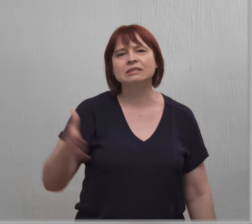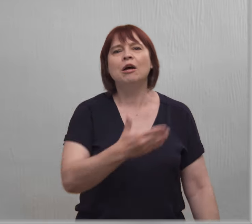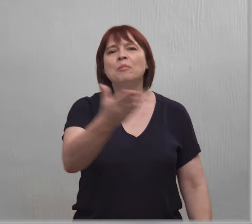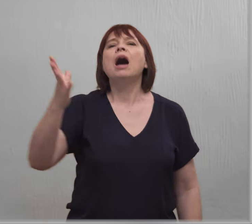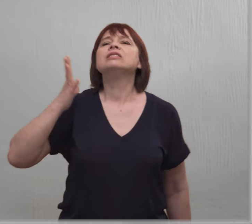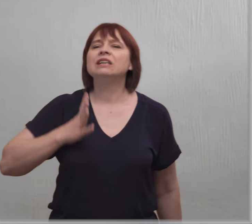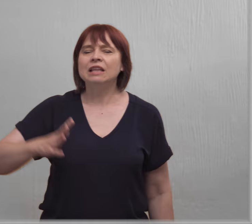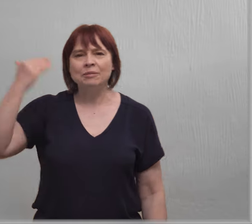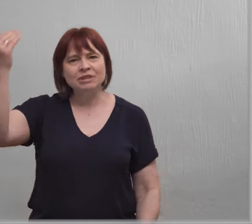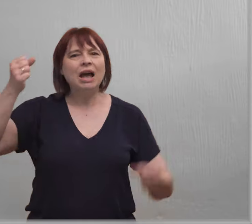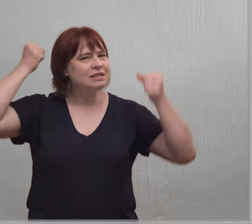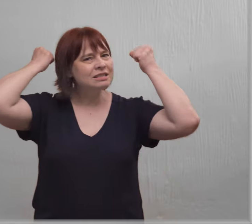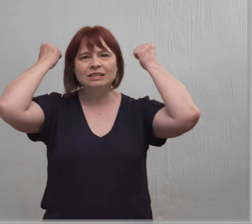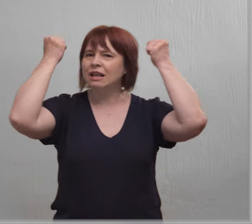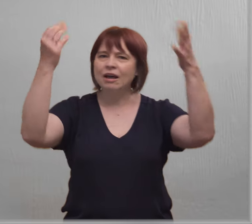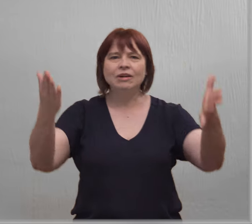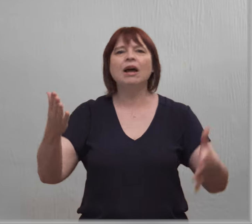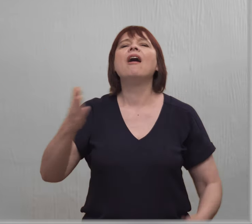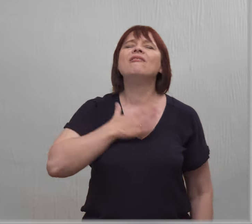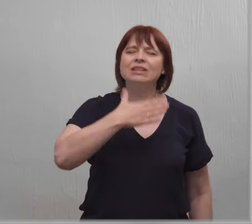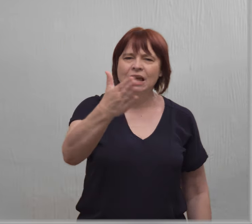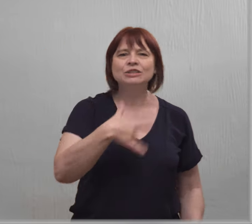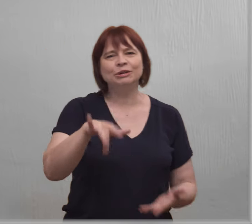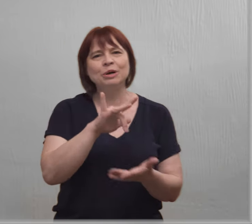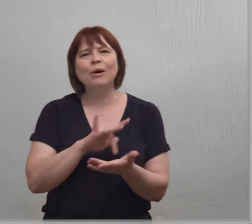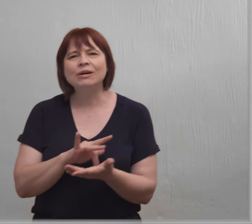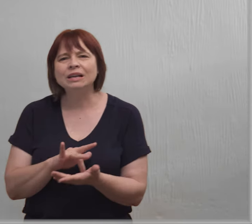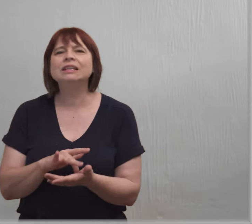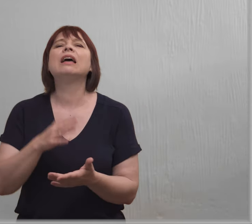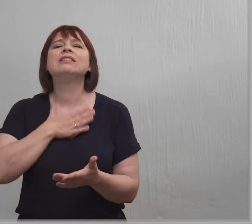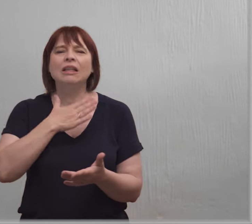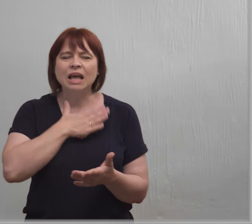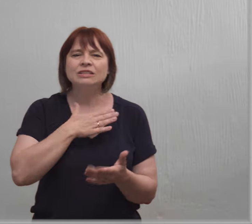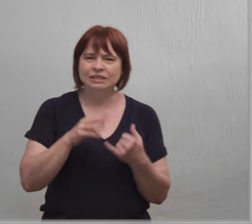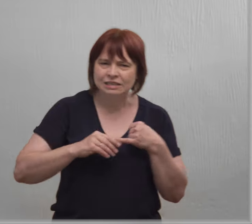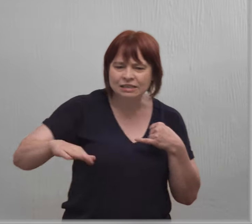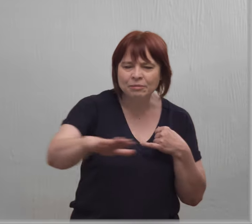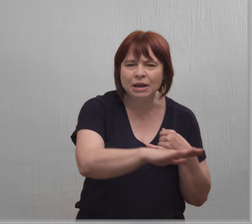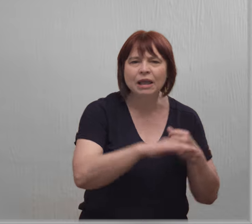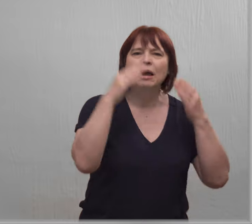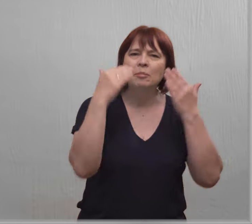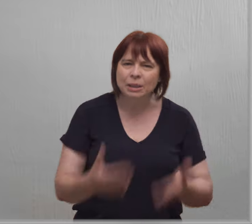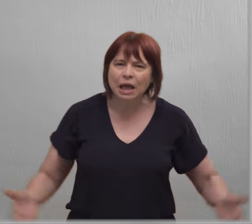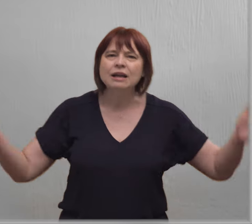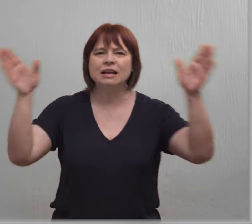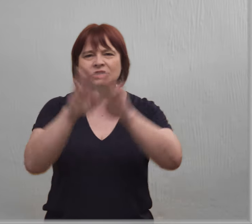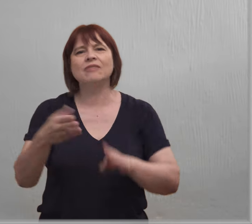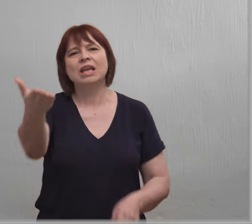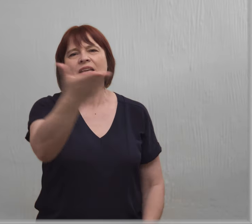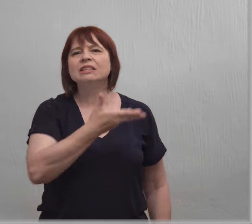мы ожидаем Твоей славы в нашем городе, на нашей земле. Благослови нашу